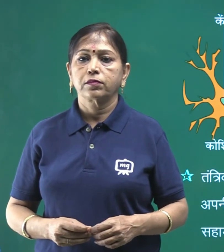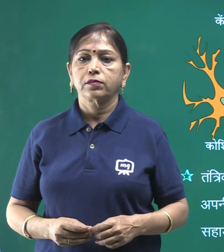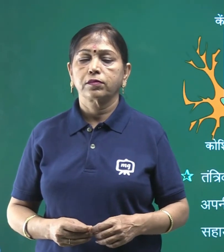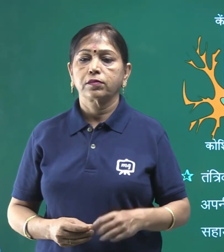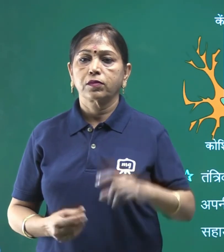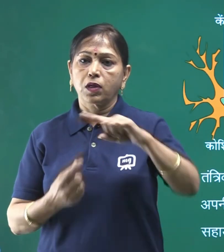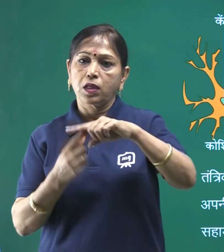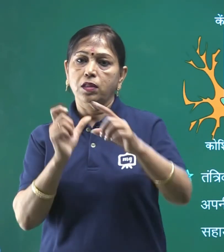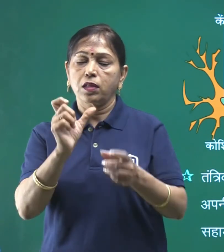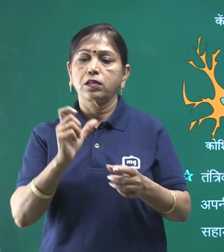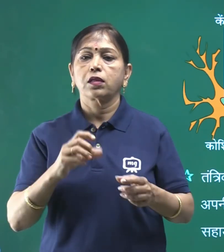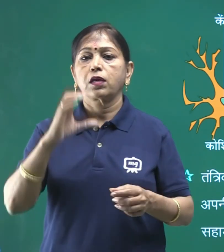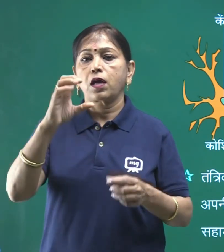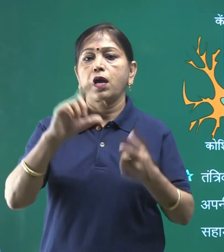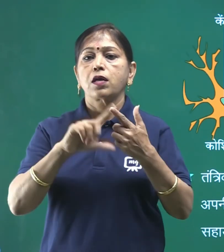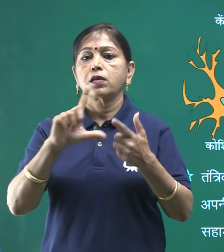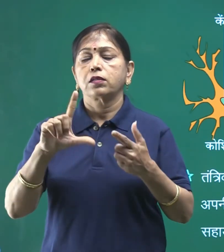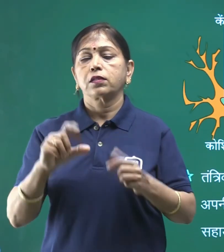तंत्रिका कोशिका